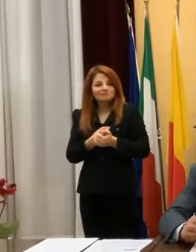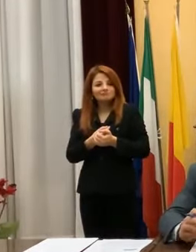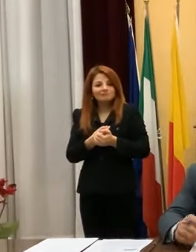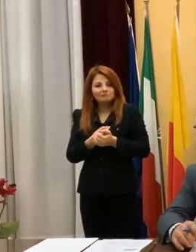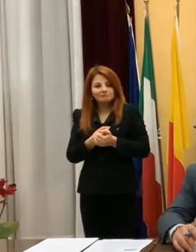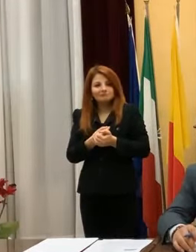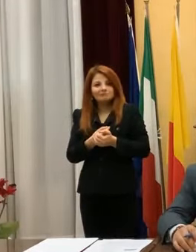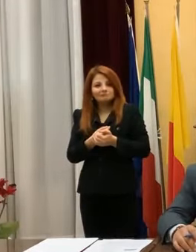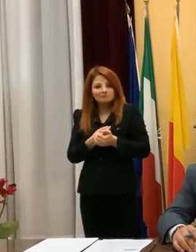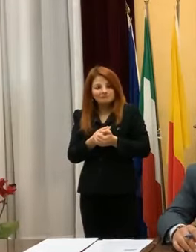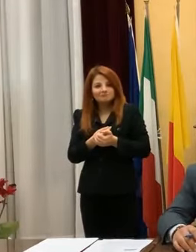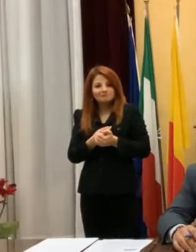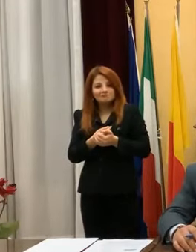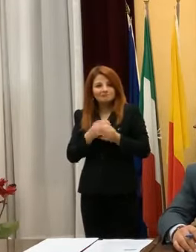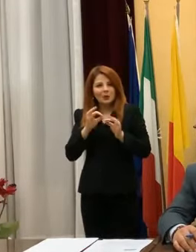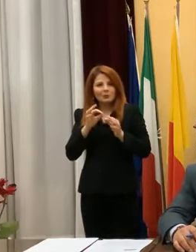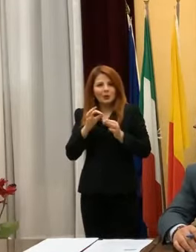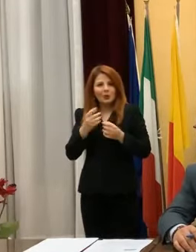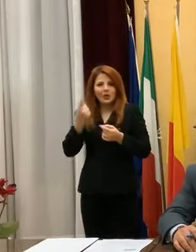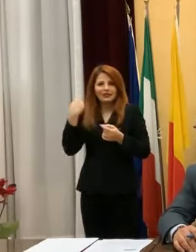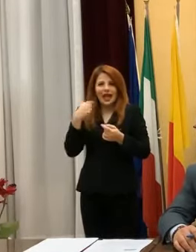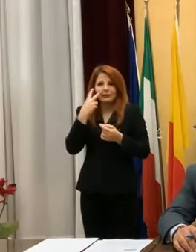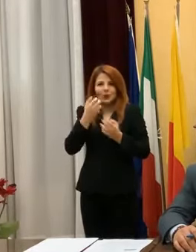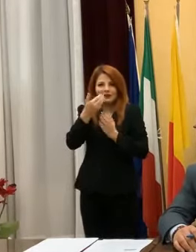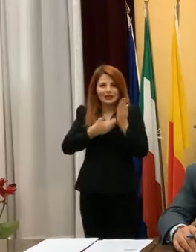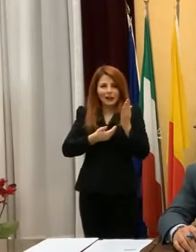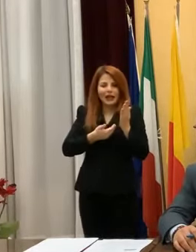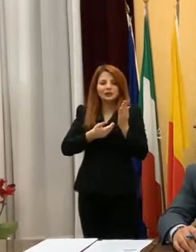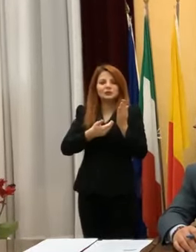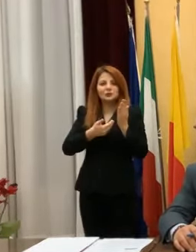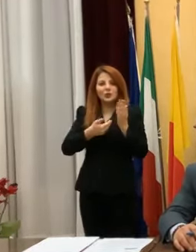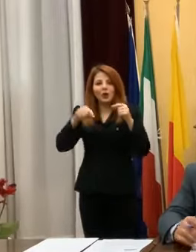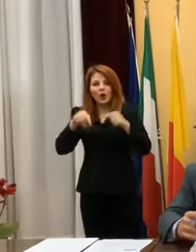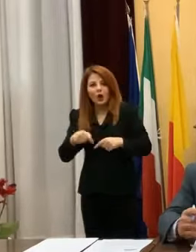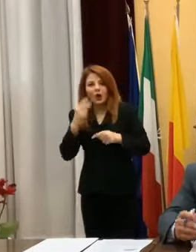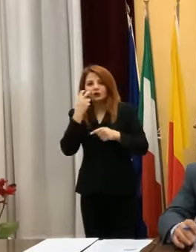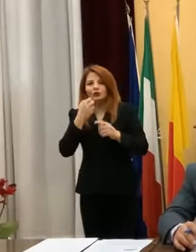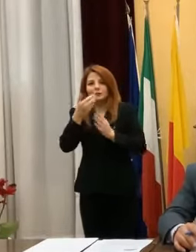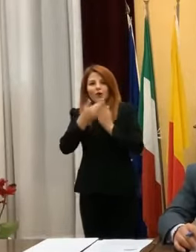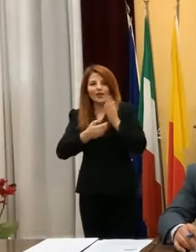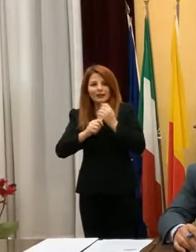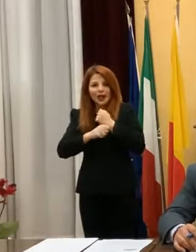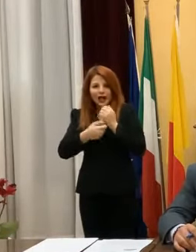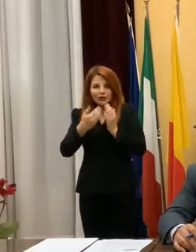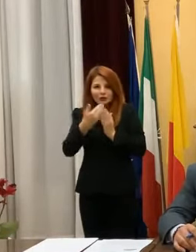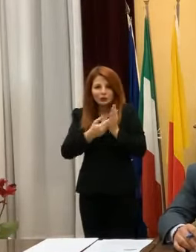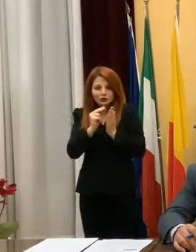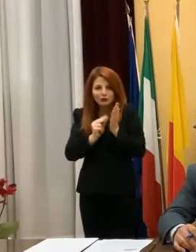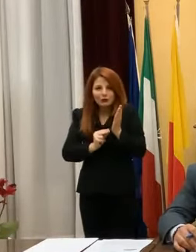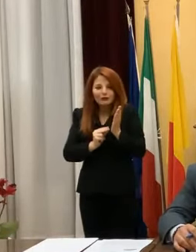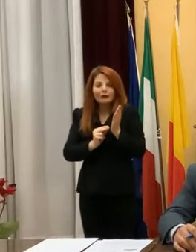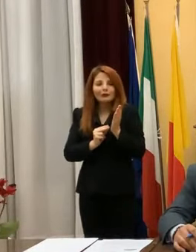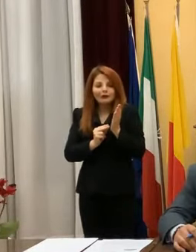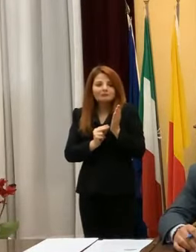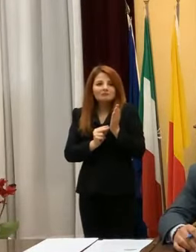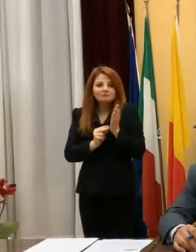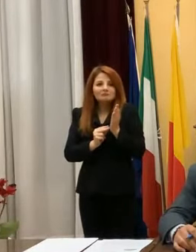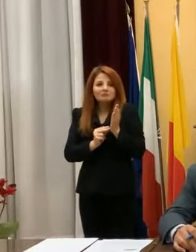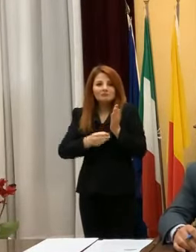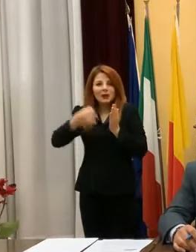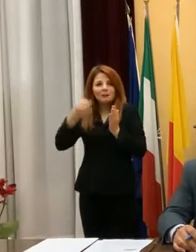di ieri, col provvedimento di oggi, perché c'è una novità ulteriore che si